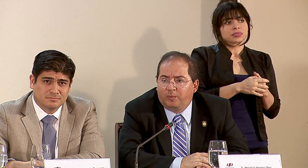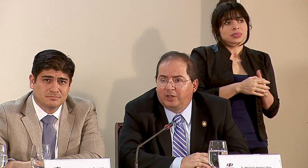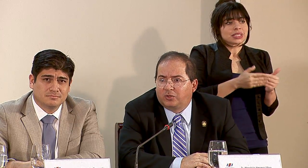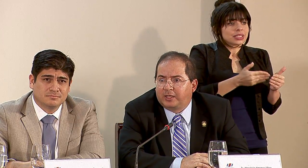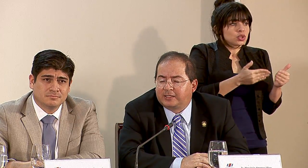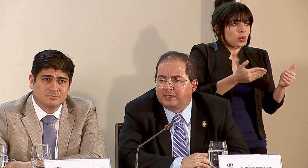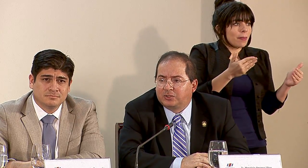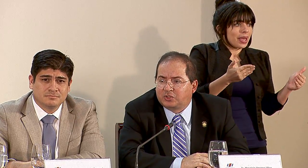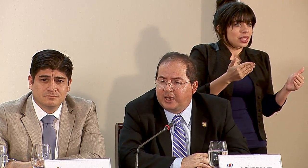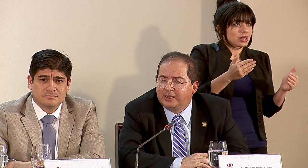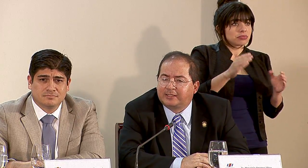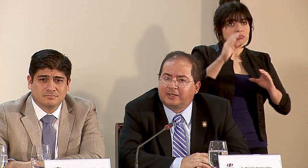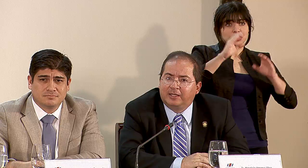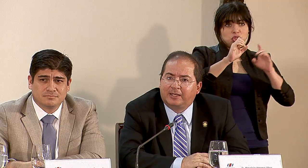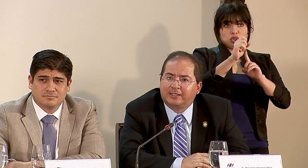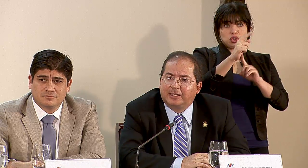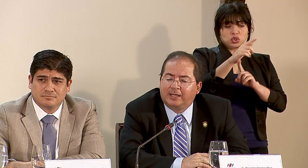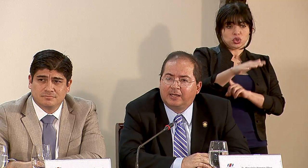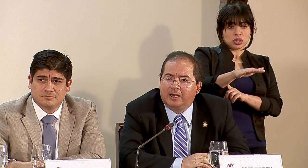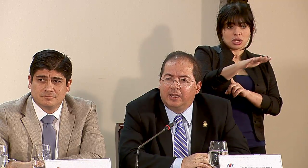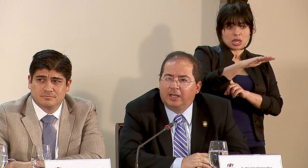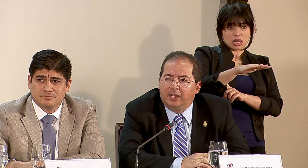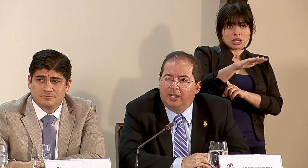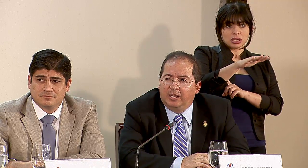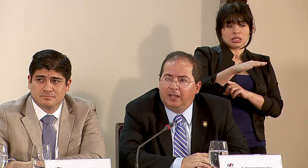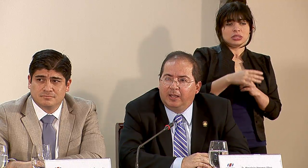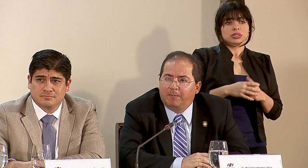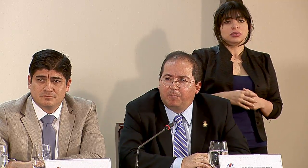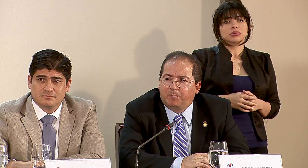son instrumentos de las ciencias sociales que tienen que ser